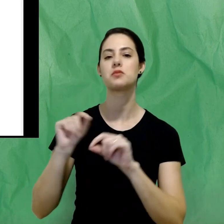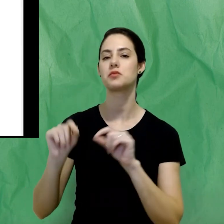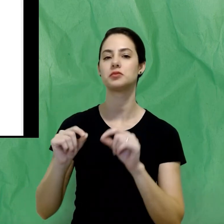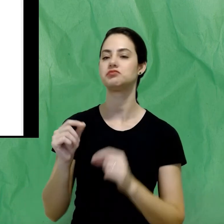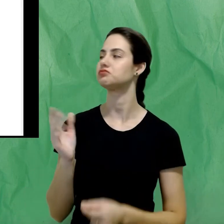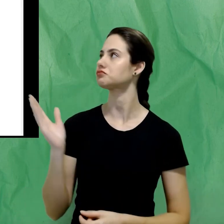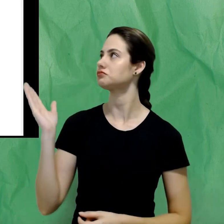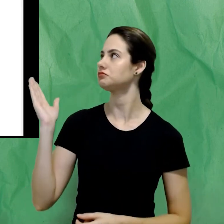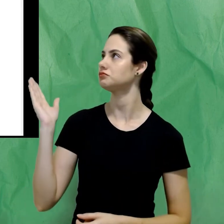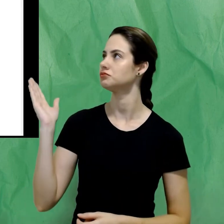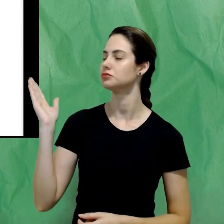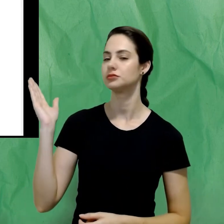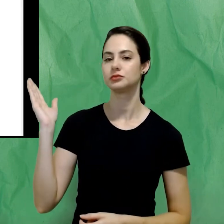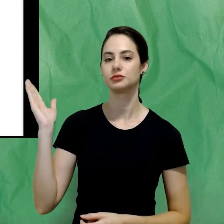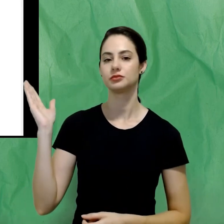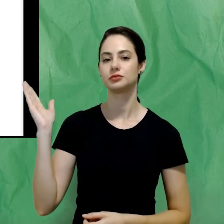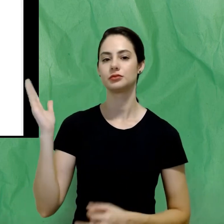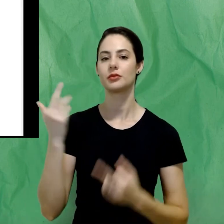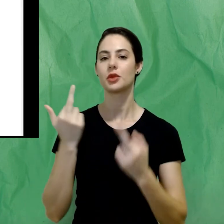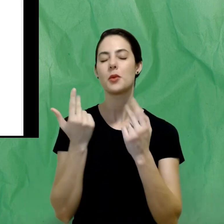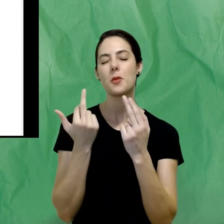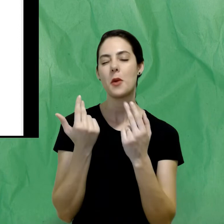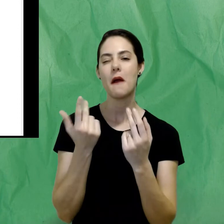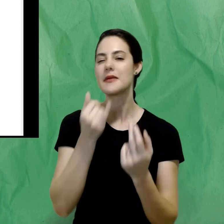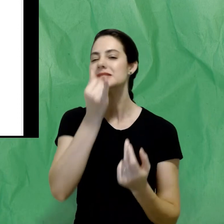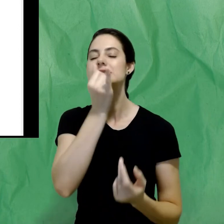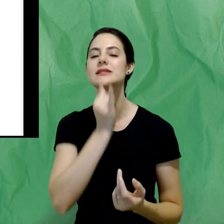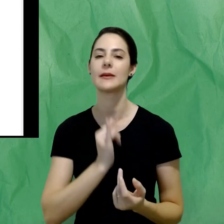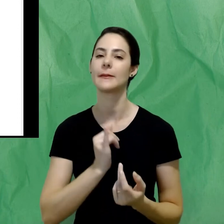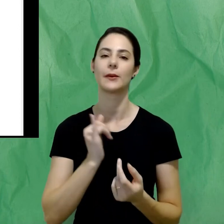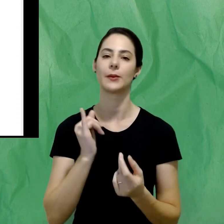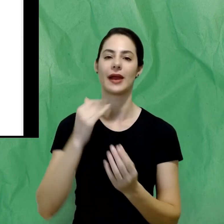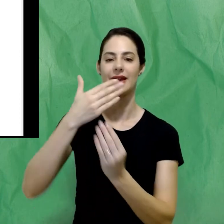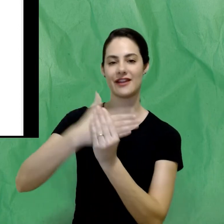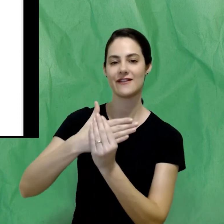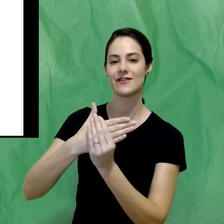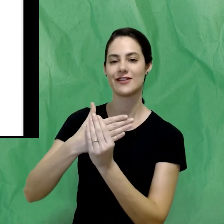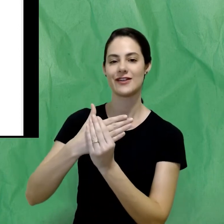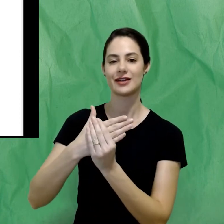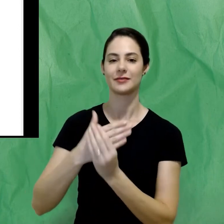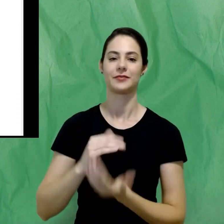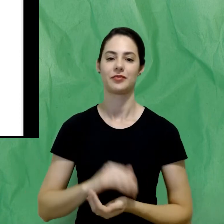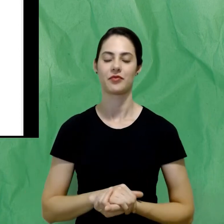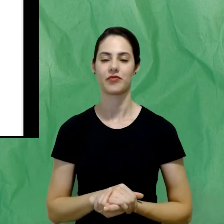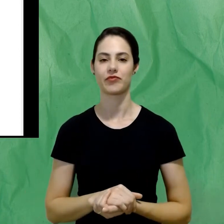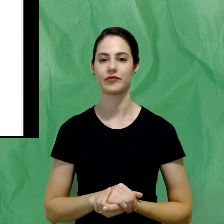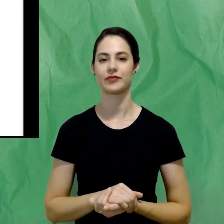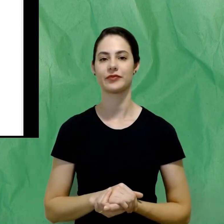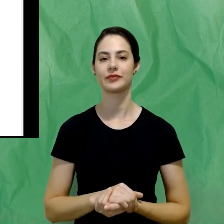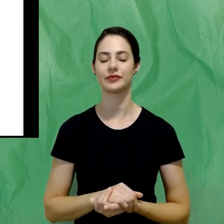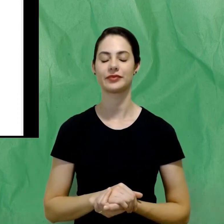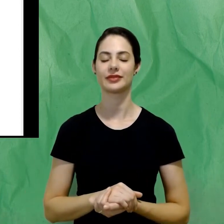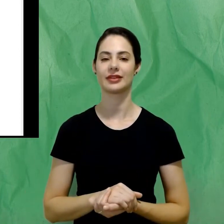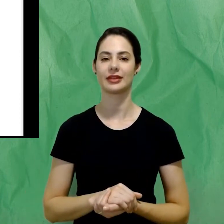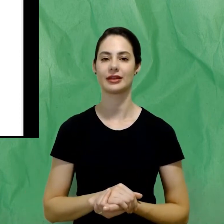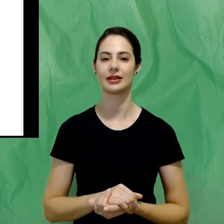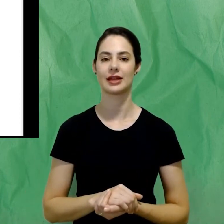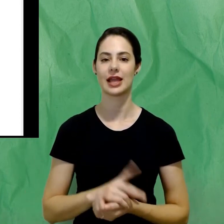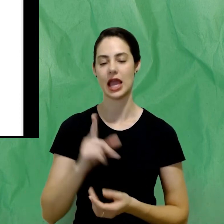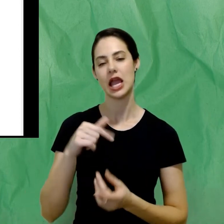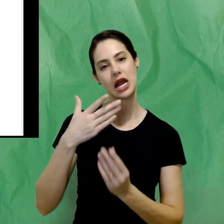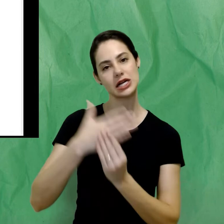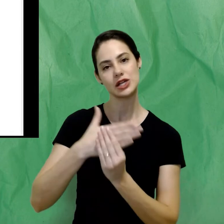essa representação de como se fosse um arquivo, né? É que ele fala file-like, né? Que é um objeto que vai ser